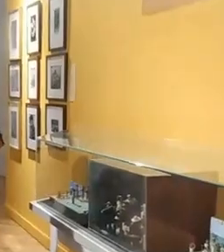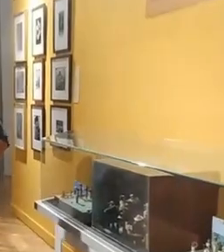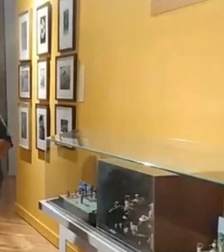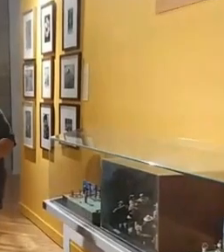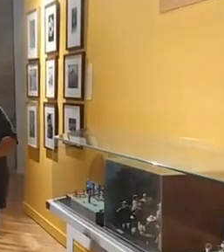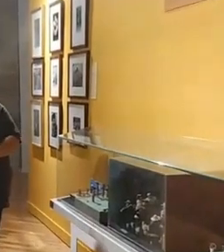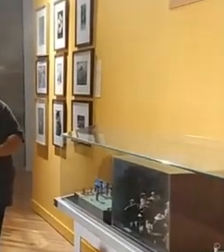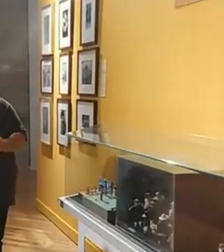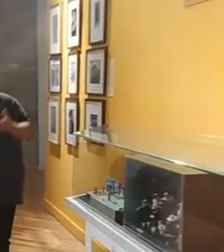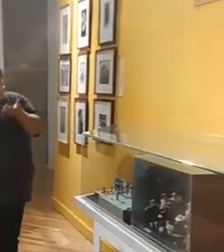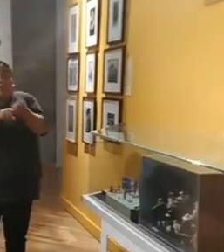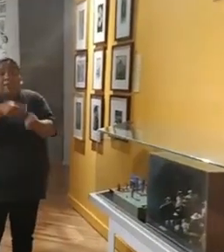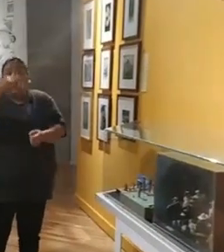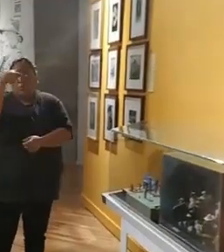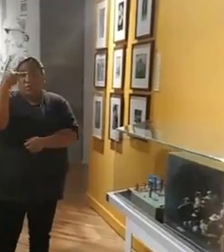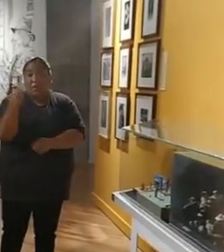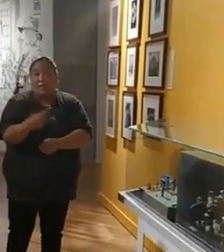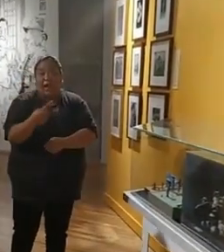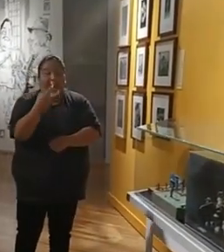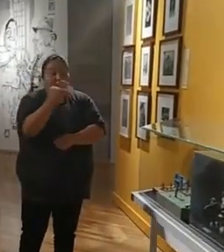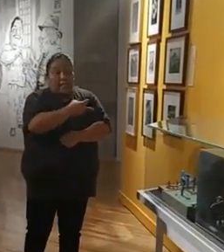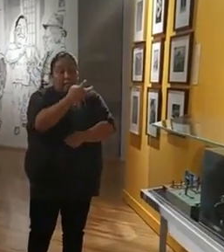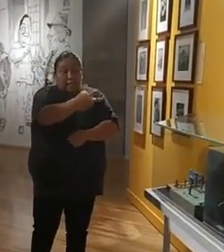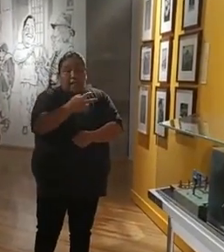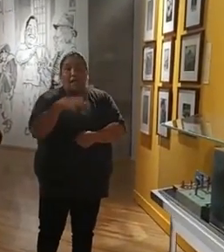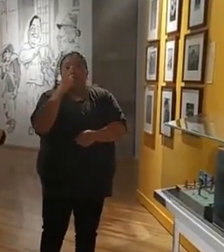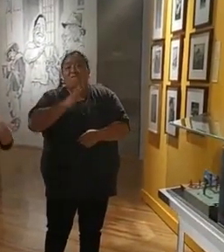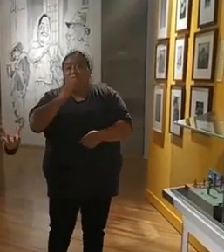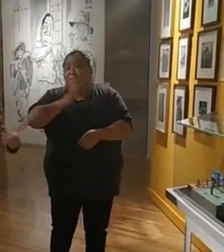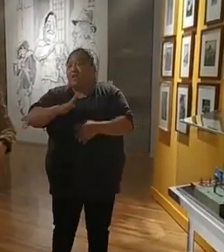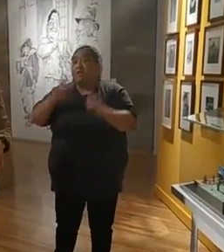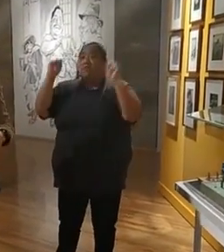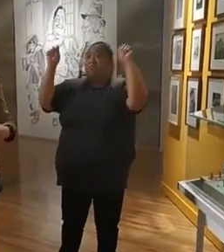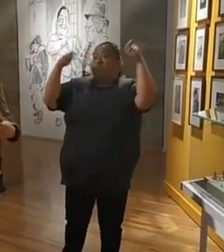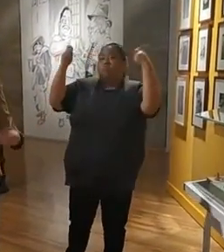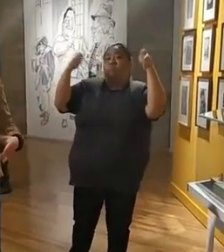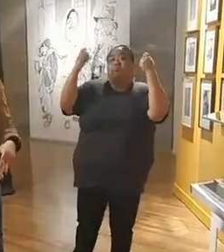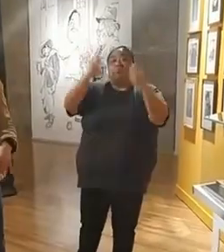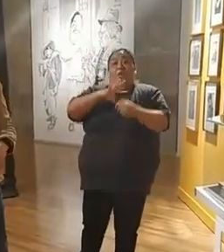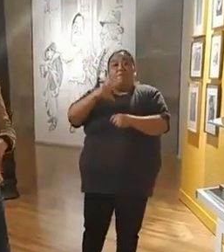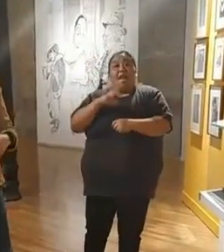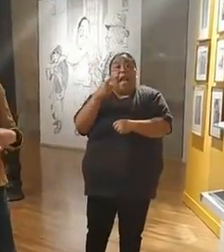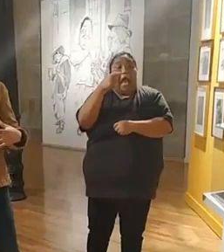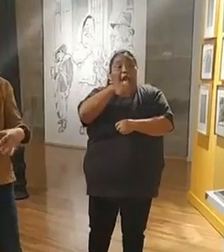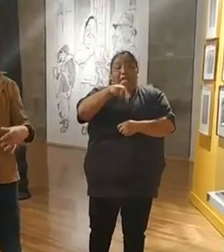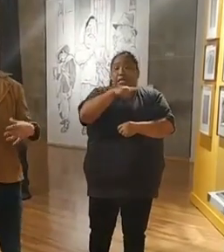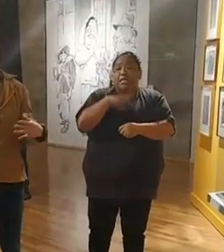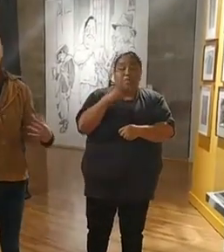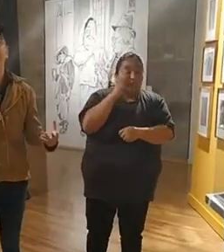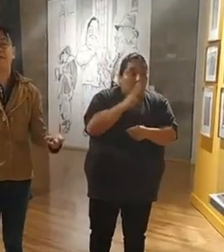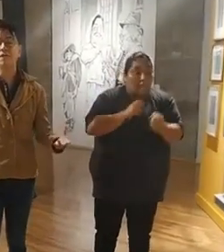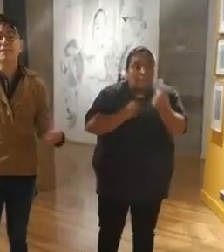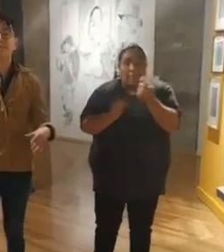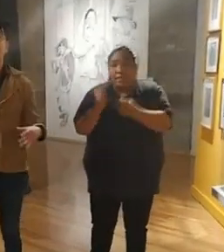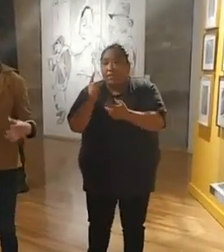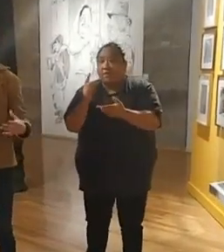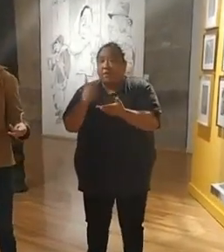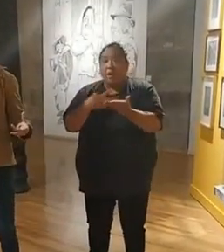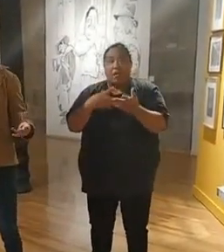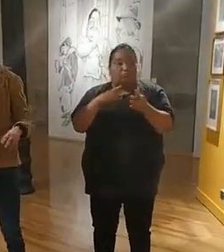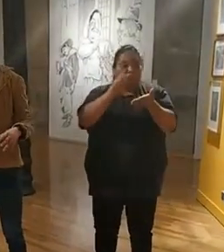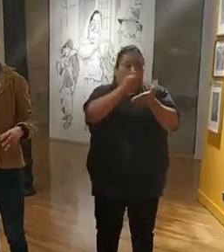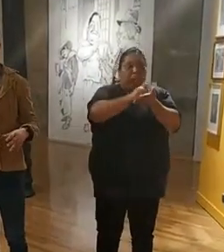le da a los mexicanos, estas festividades que se hacían, en la cual se documentaban y se hacían litografías, se